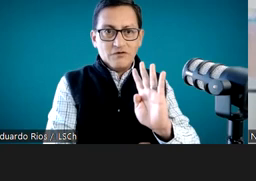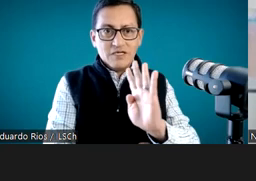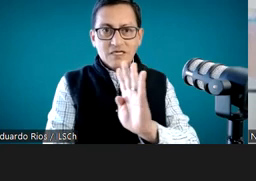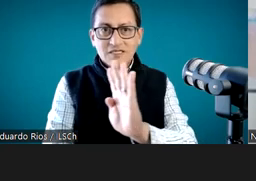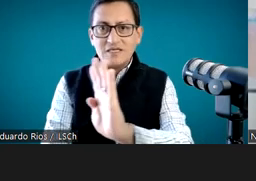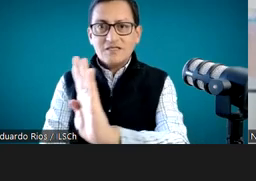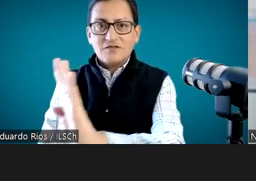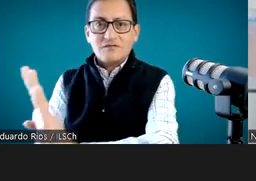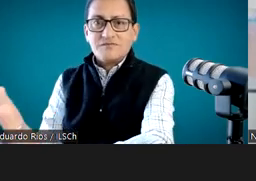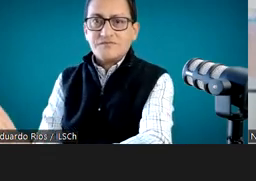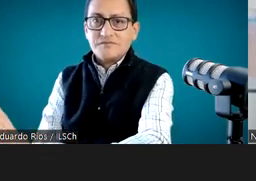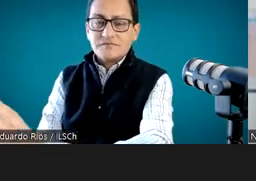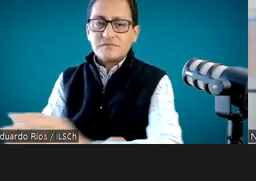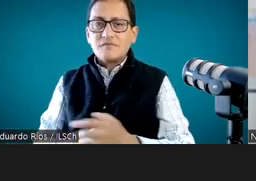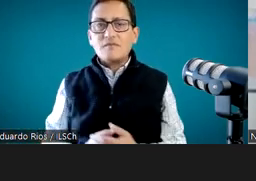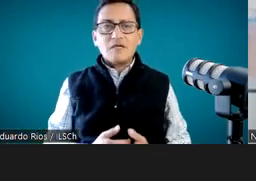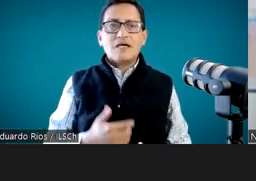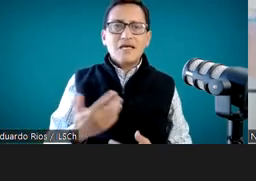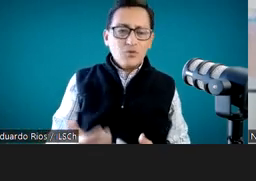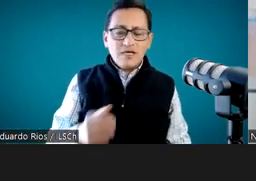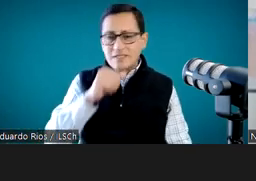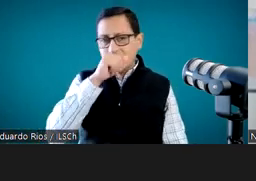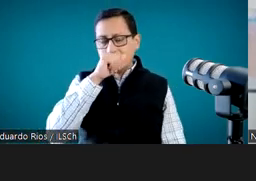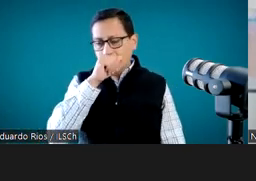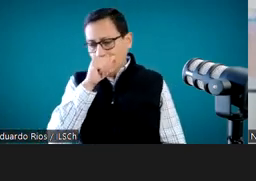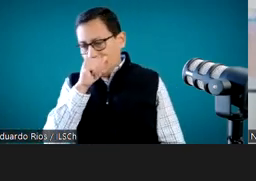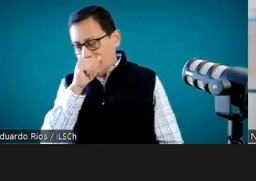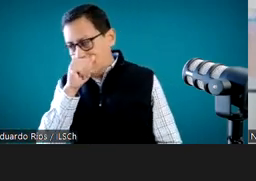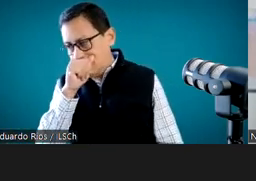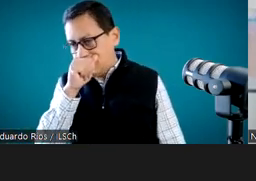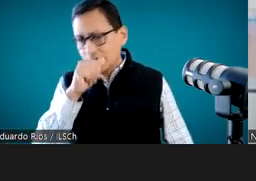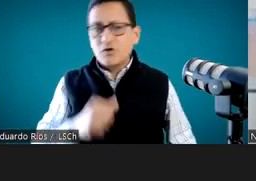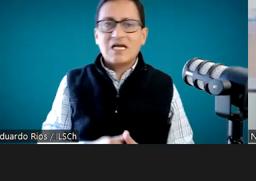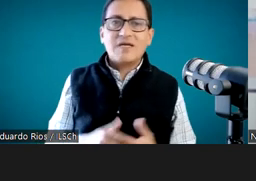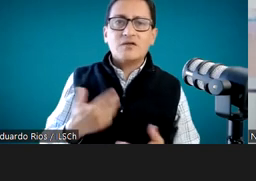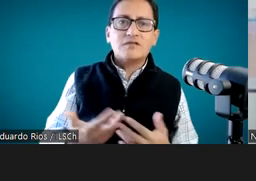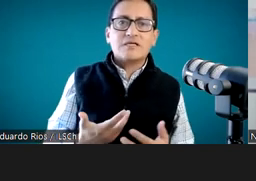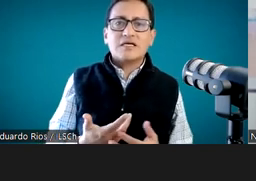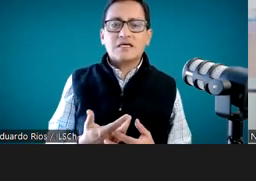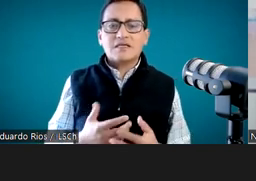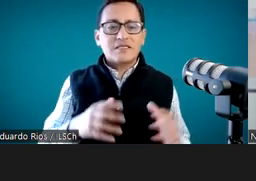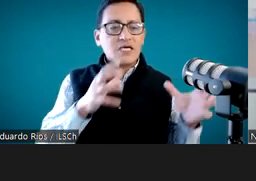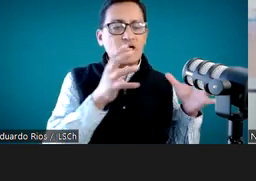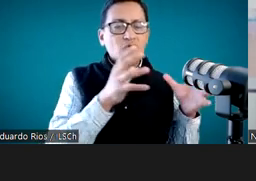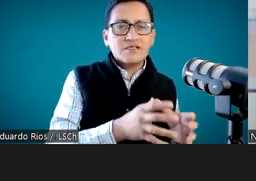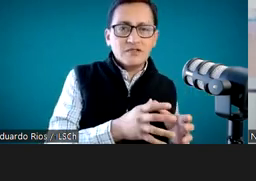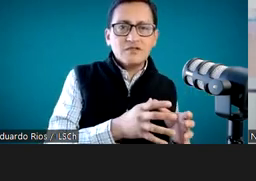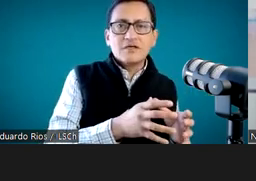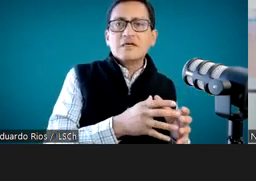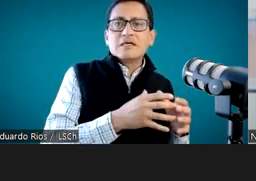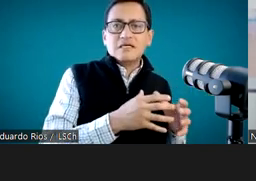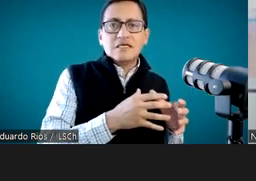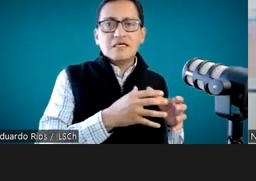que se mueven en esa dirección. En lengua de señas, los elementos tienen una